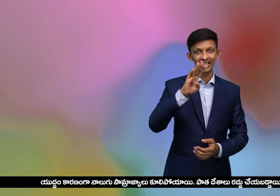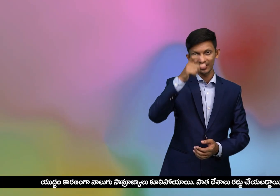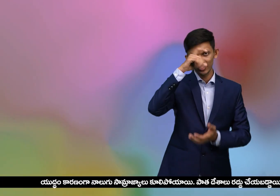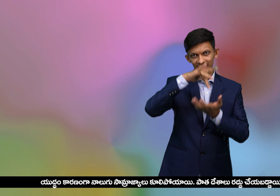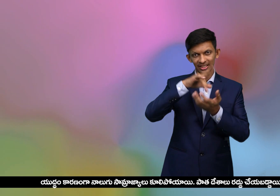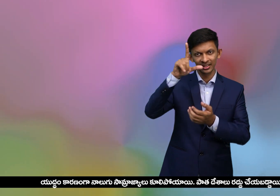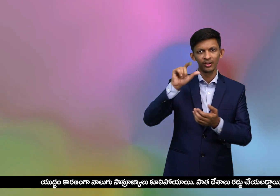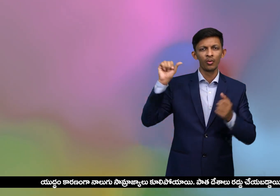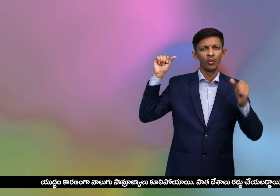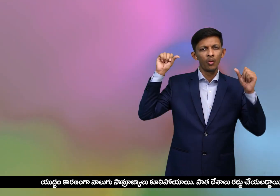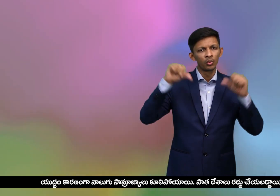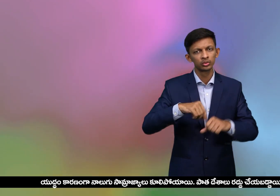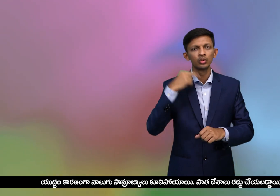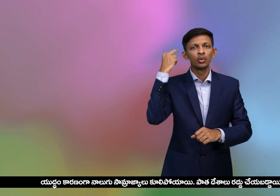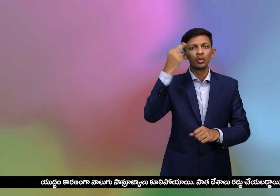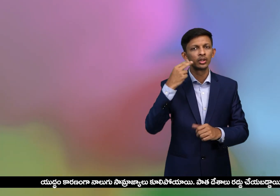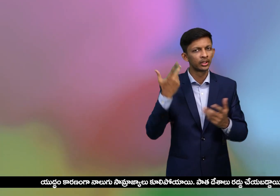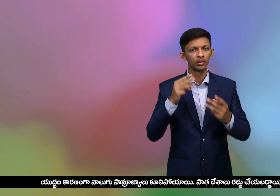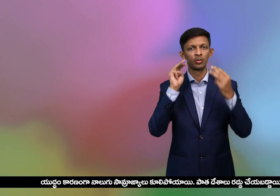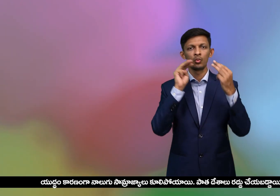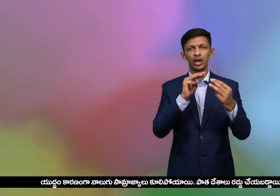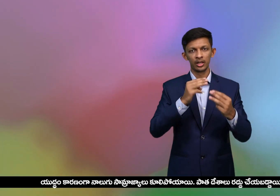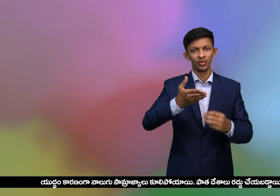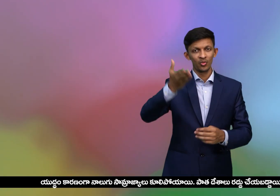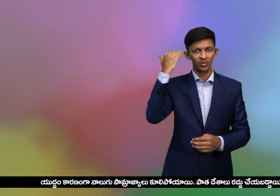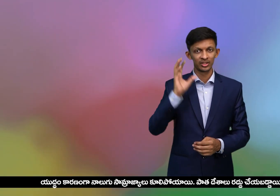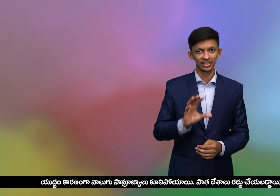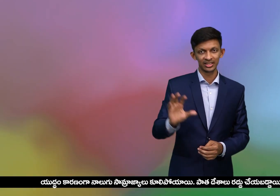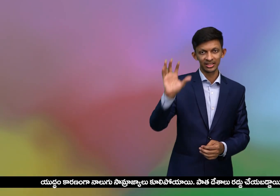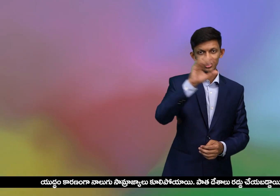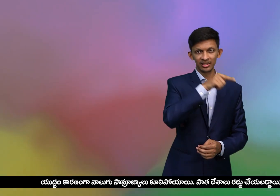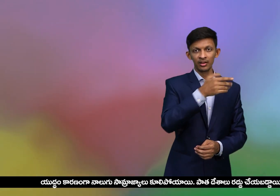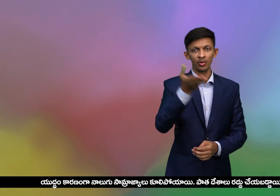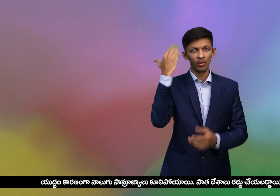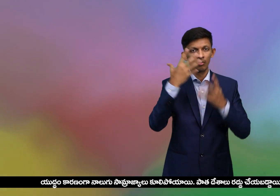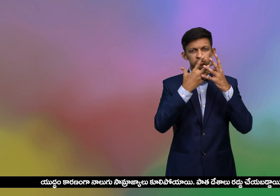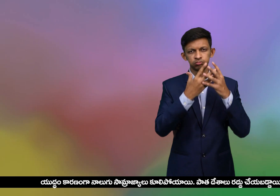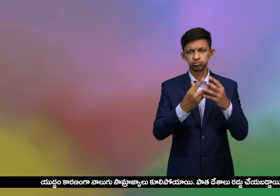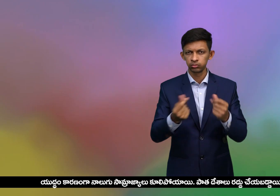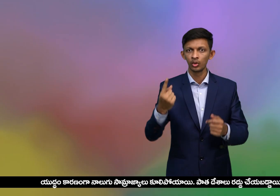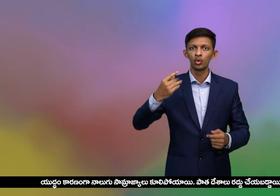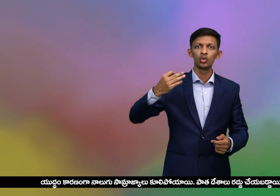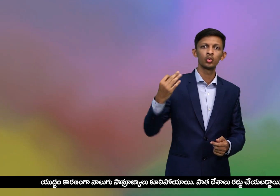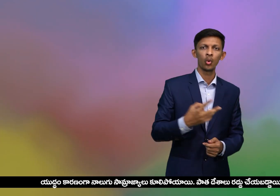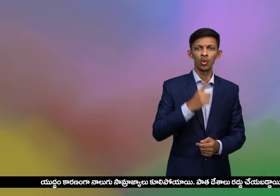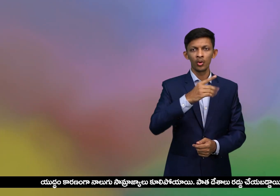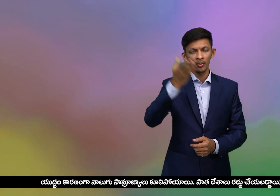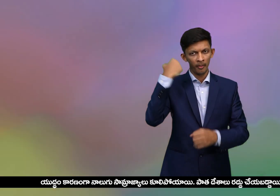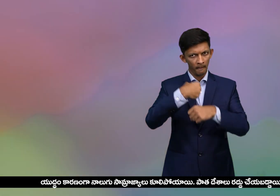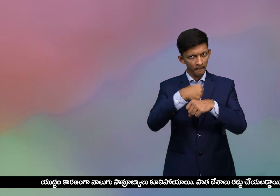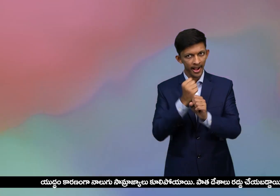యుద్ధం కారణంగా 4 సామ్రాజ్యాలు కూలిపోయాయి. పాత దేశాలు రద్దు చేయబడ్డాయి మరియు కొత్తవి